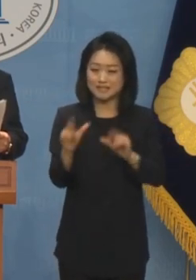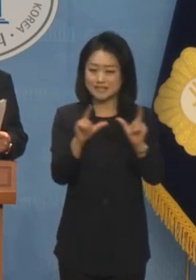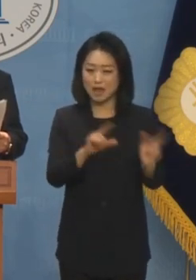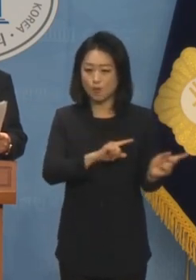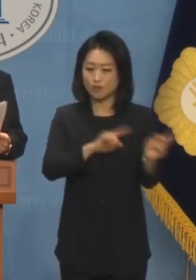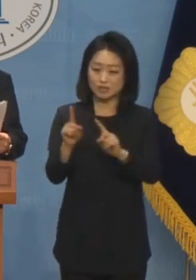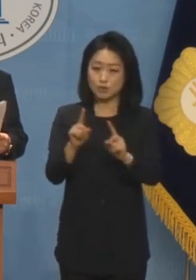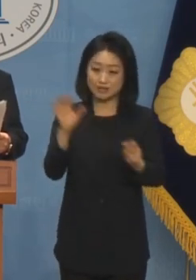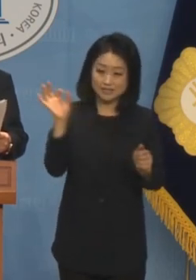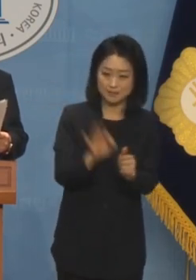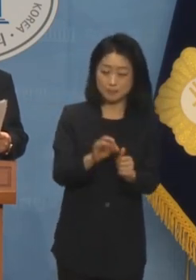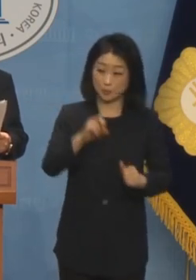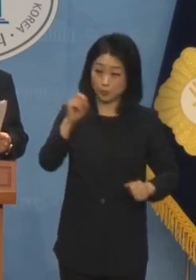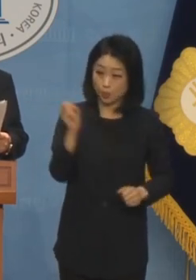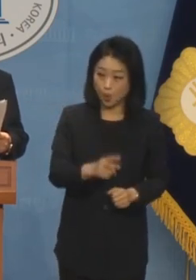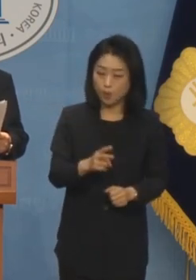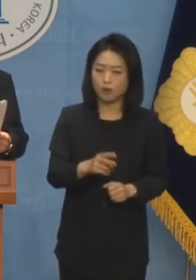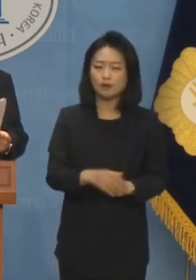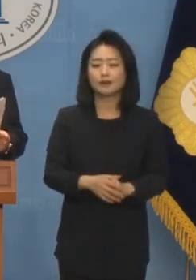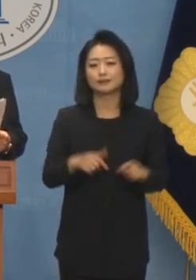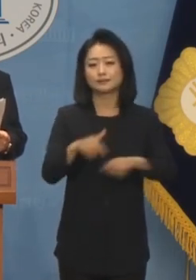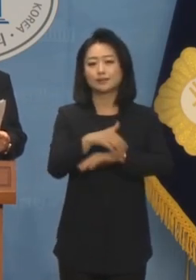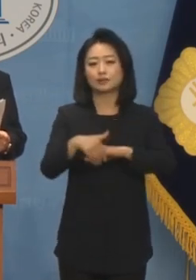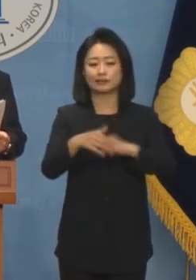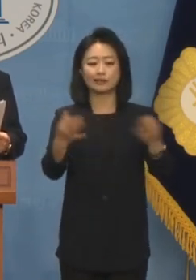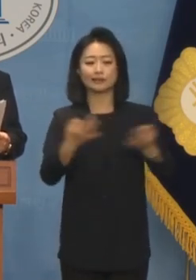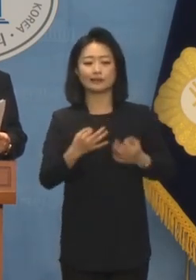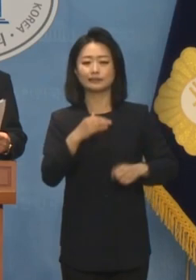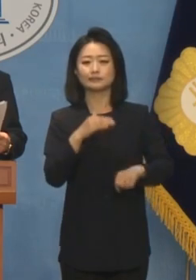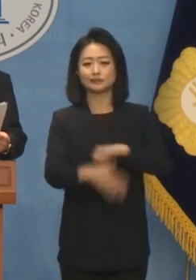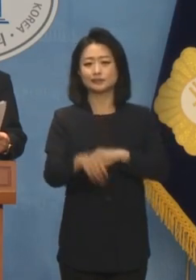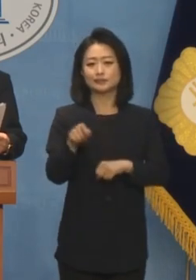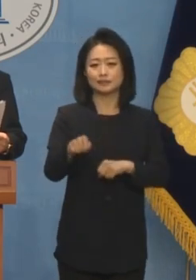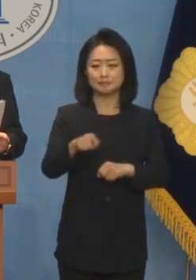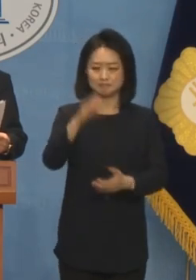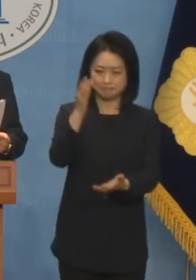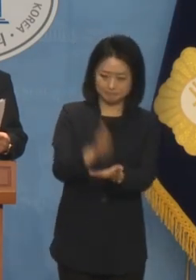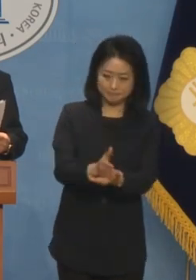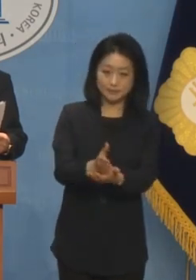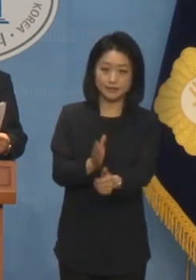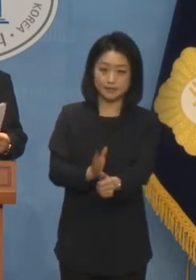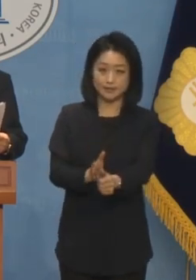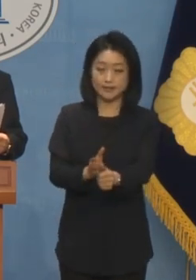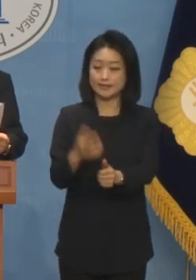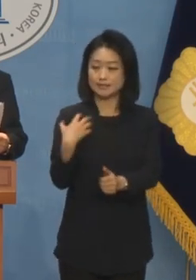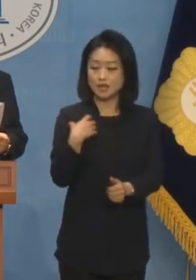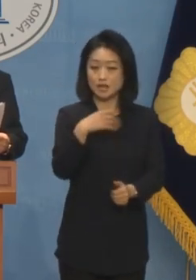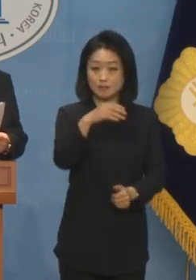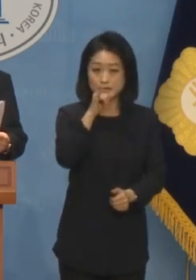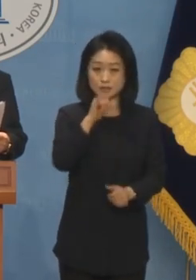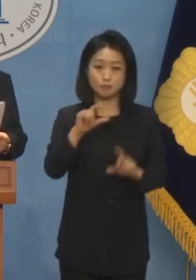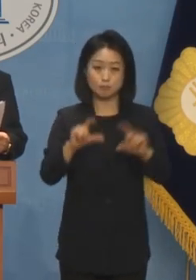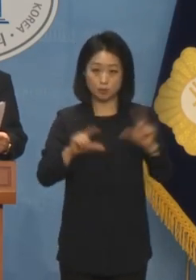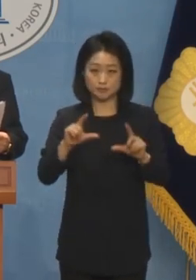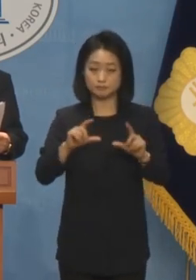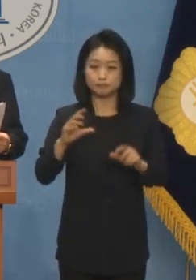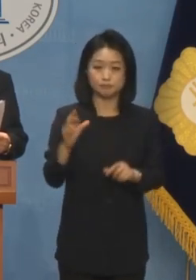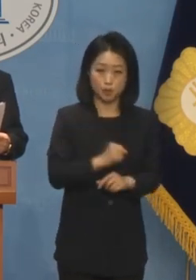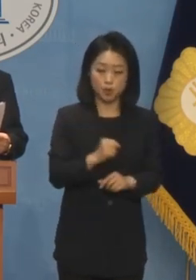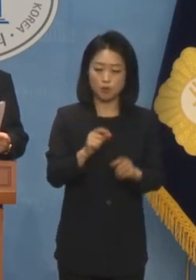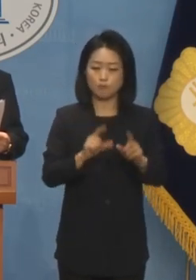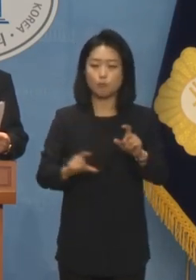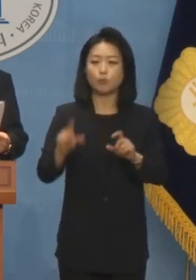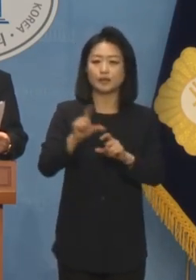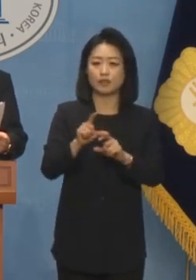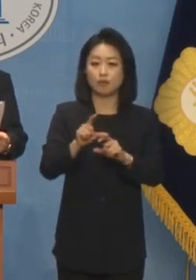대표와 민주당은 설익은 포퓰리즘 정책을 철회하고 책임 있는 공당으로서